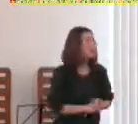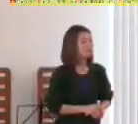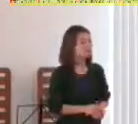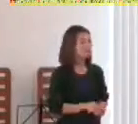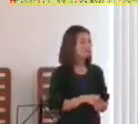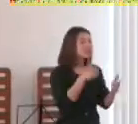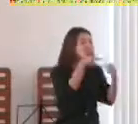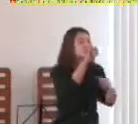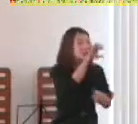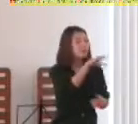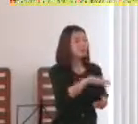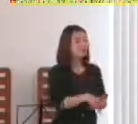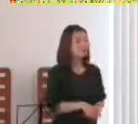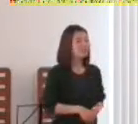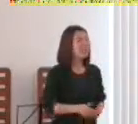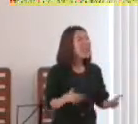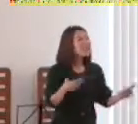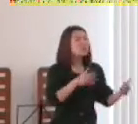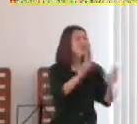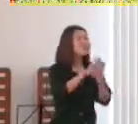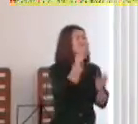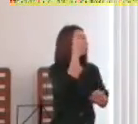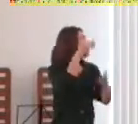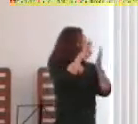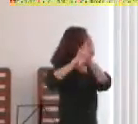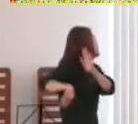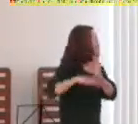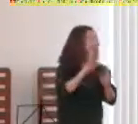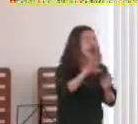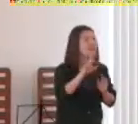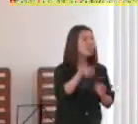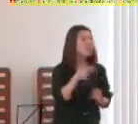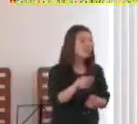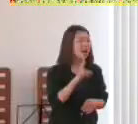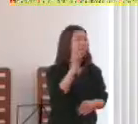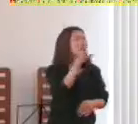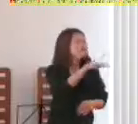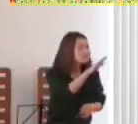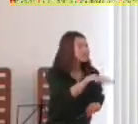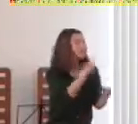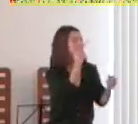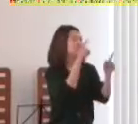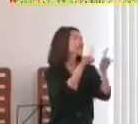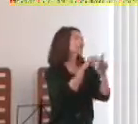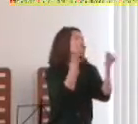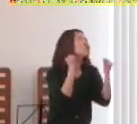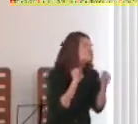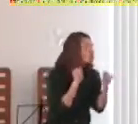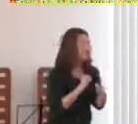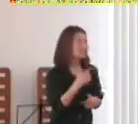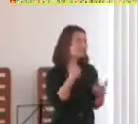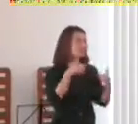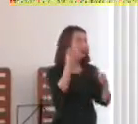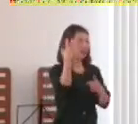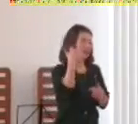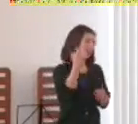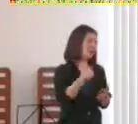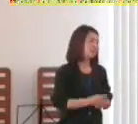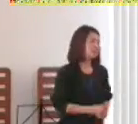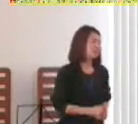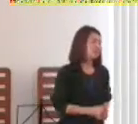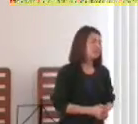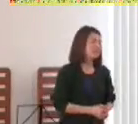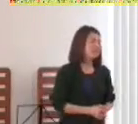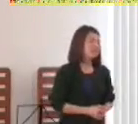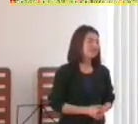中途半端じゃないです。私たちが いい子をしている時だけ一緒にいると言われた